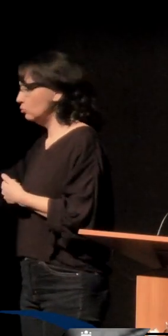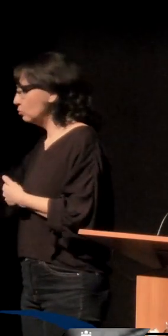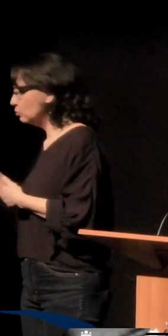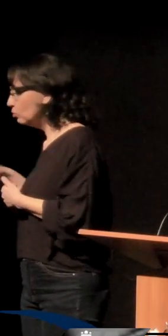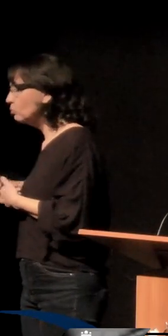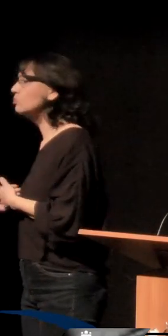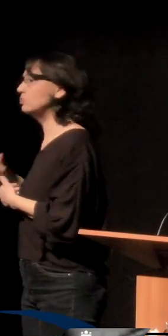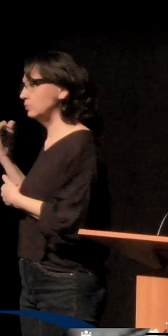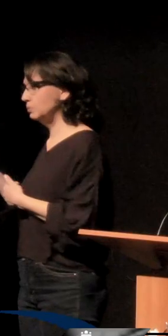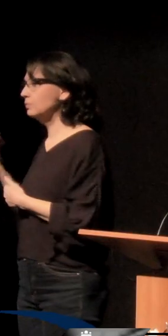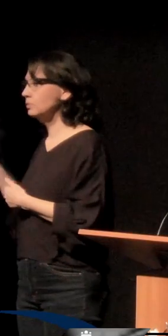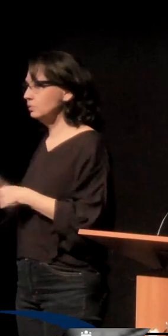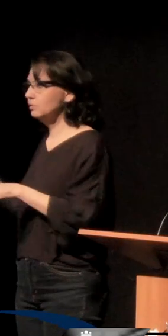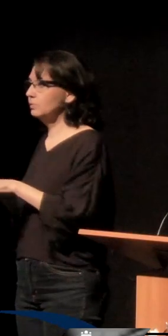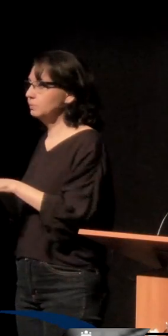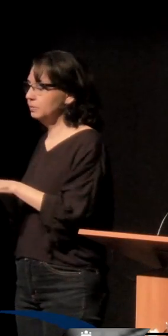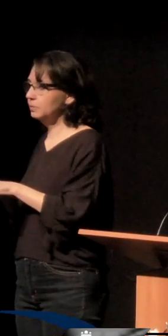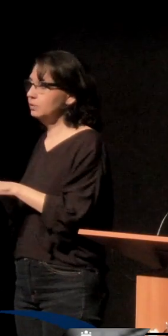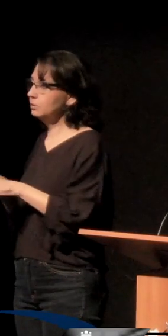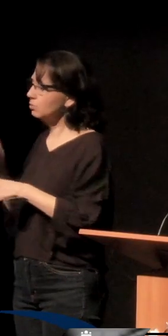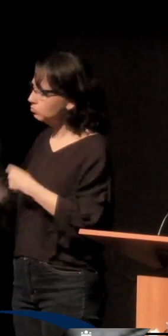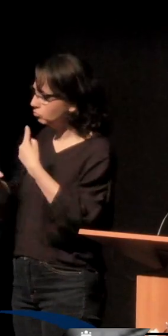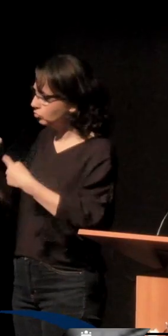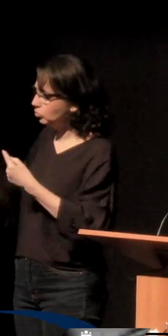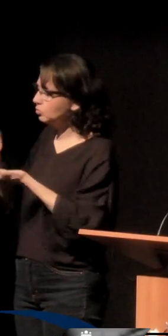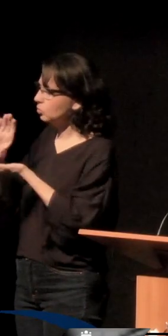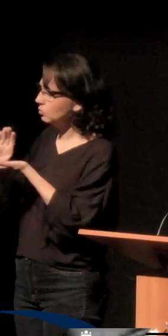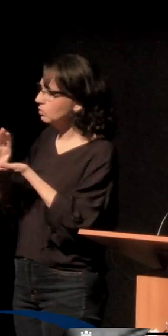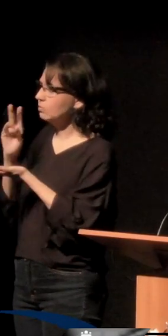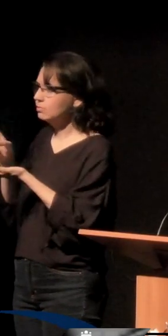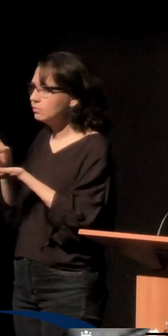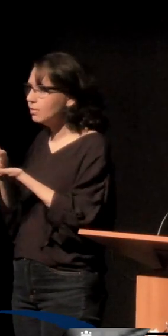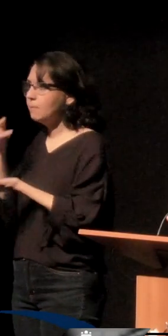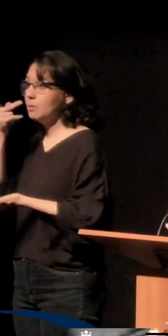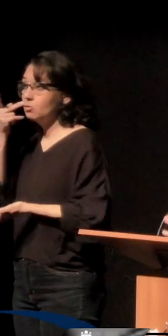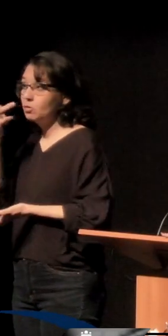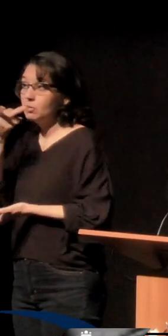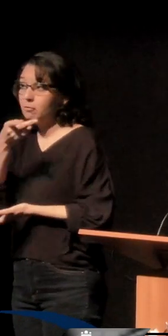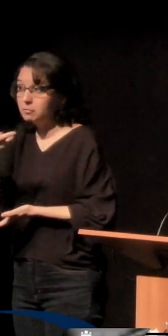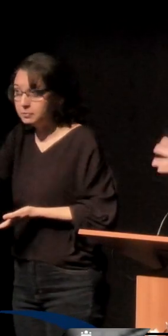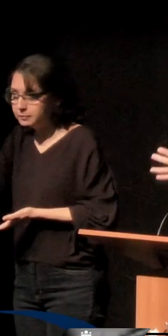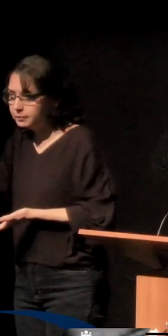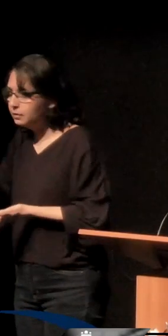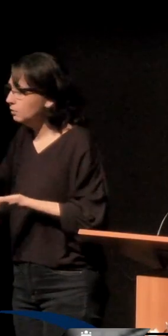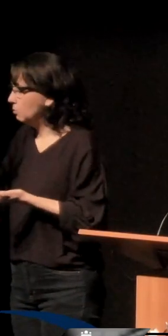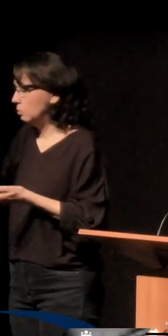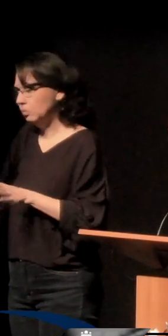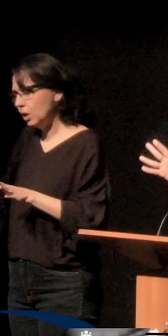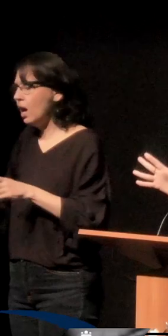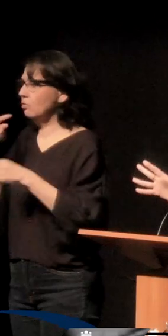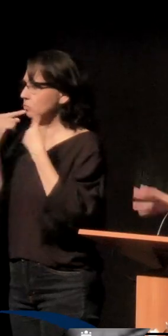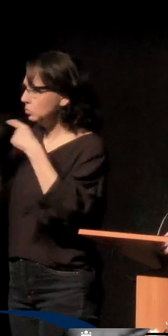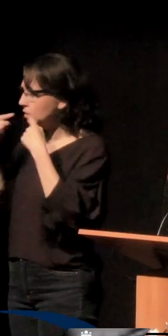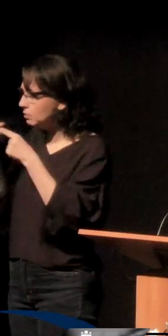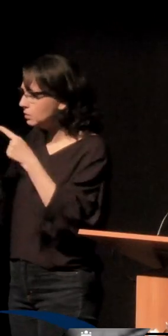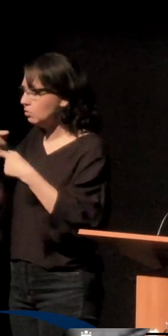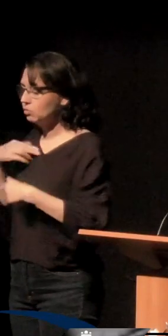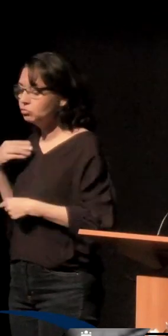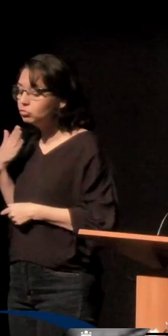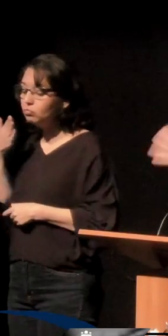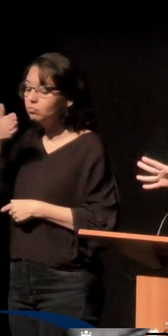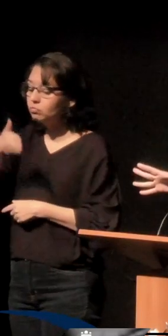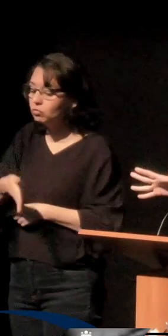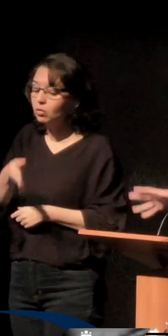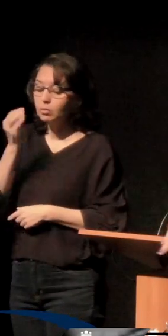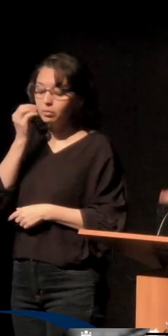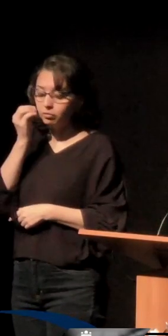conselho foi de sempre que a gente for fazer uma visita mesmo que seja por uma denúncia específica de uma condição específica a